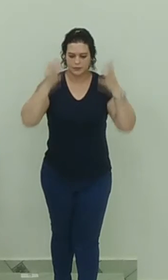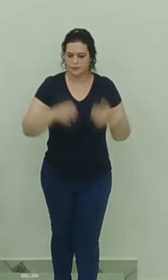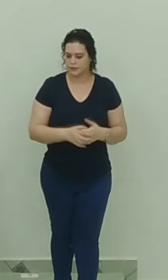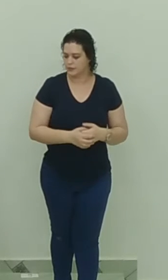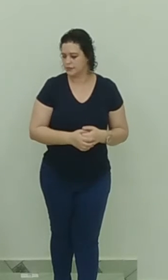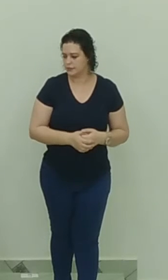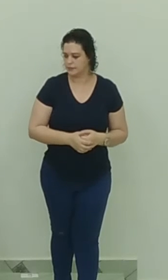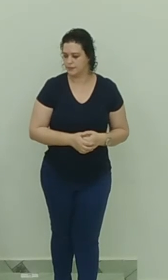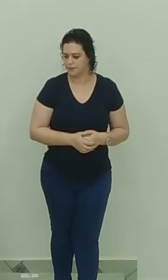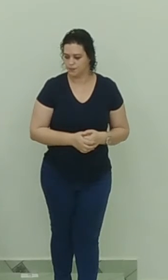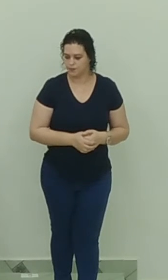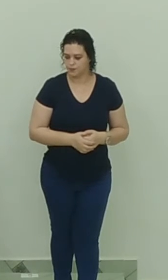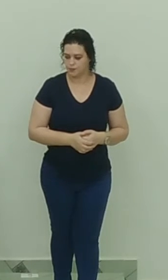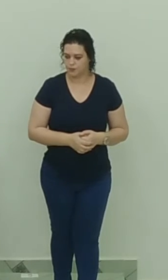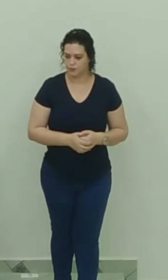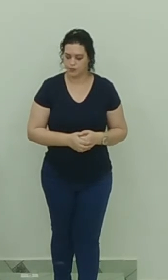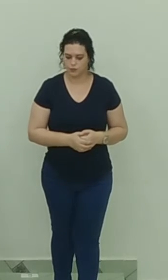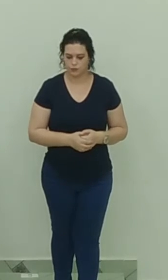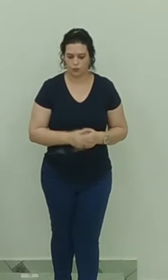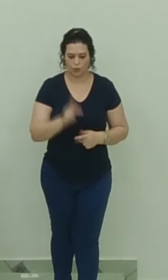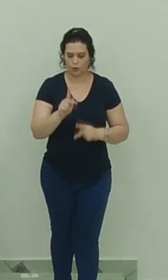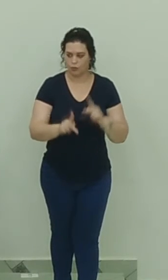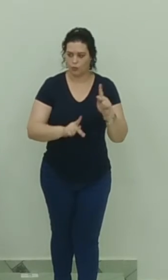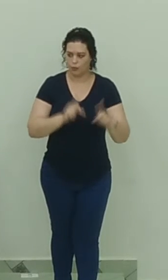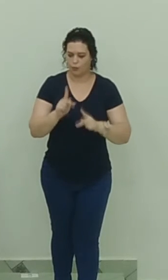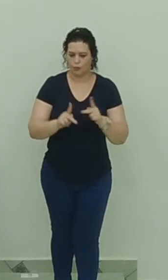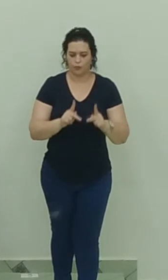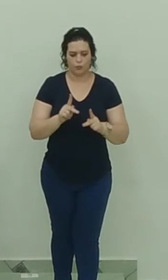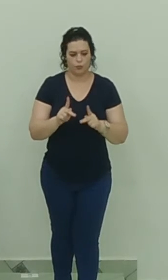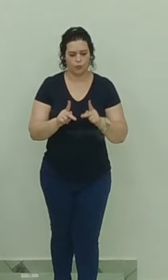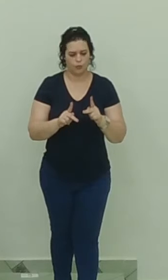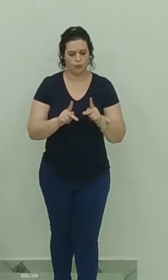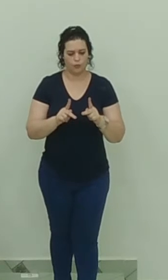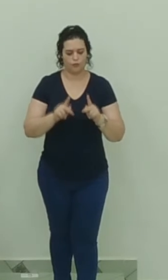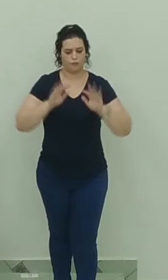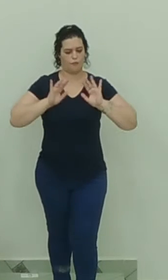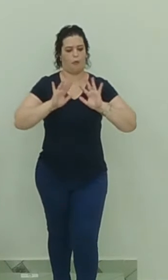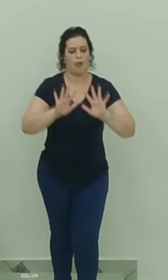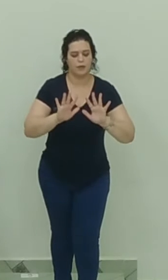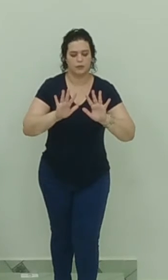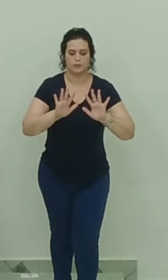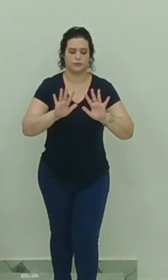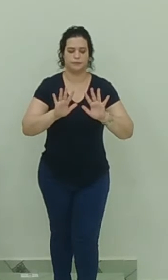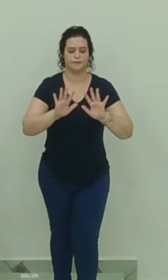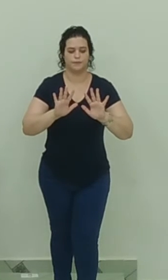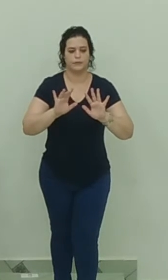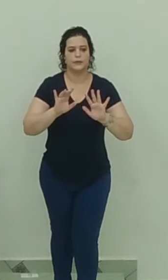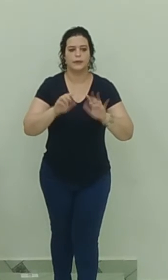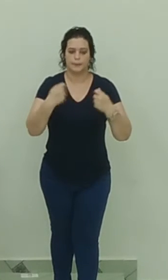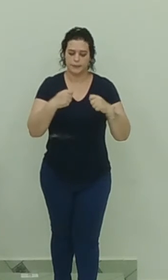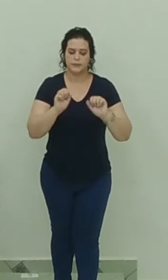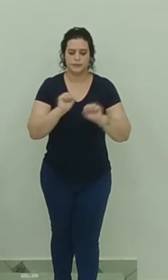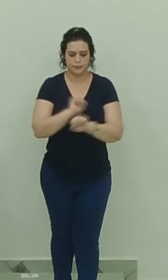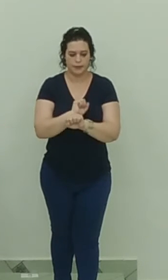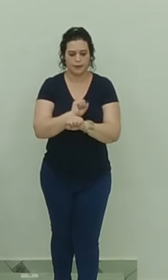O povo não passa, o sacerdote não está no meio ainda. O sacerdote não sai de lá enquanto não obedecer a ordem de